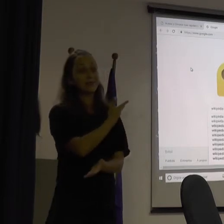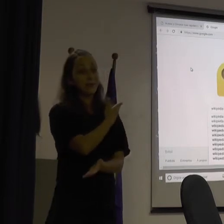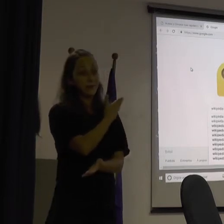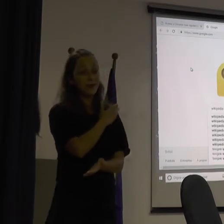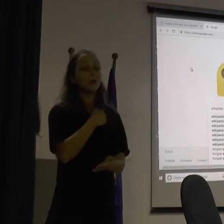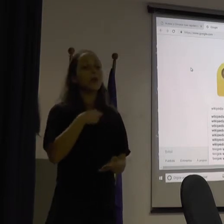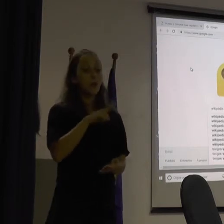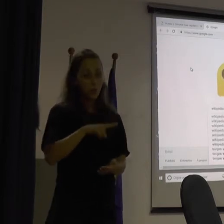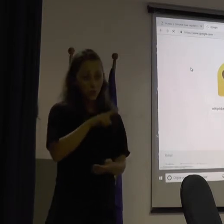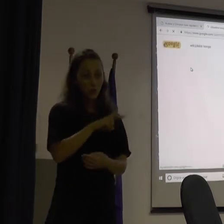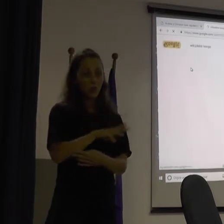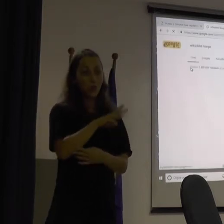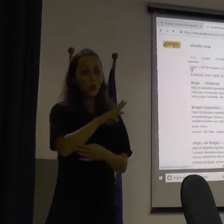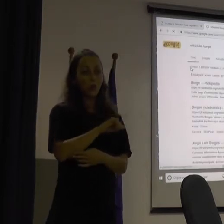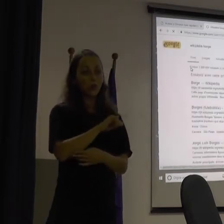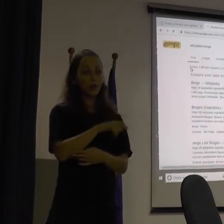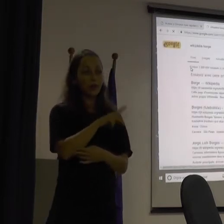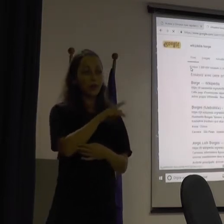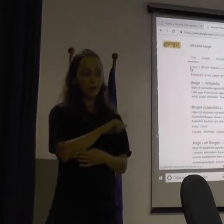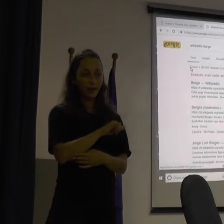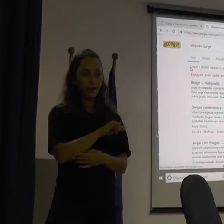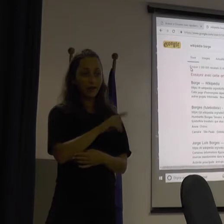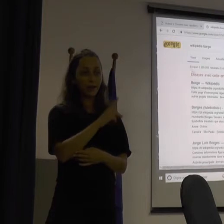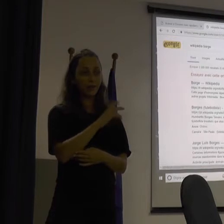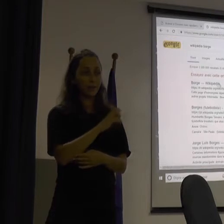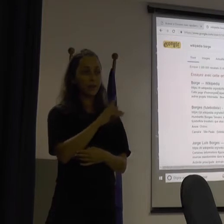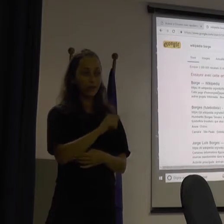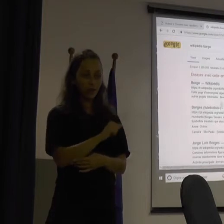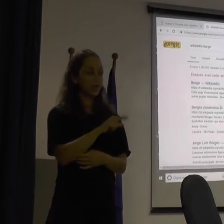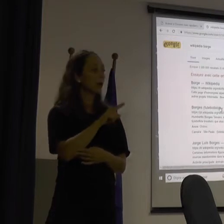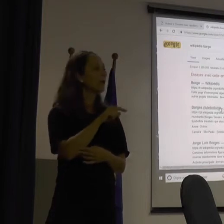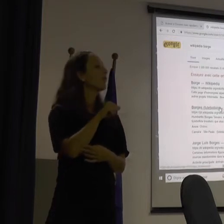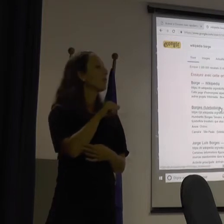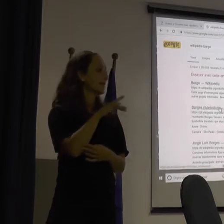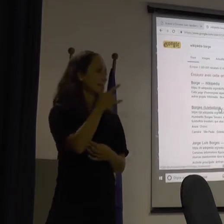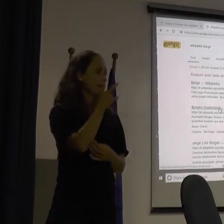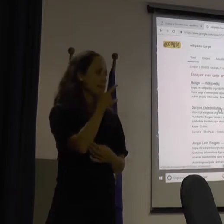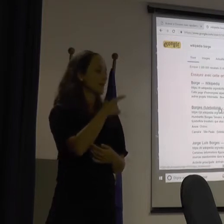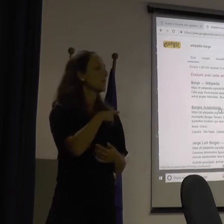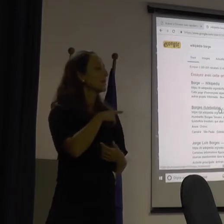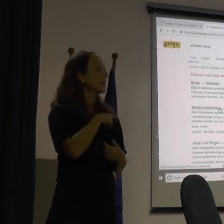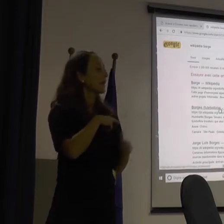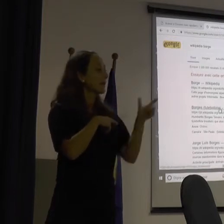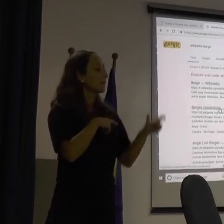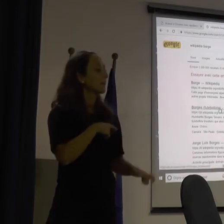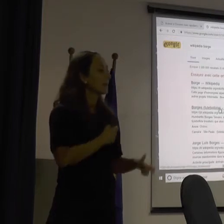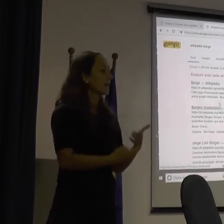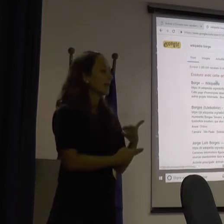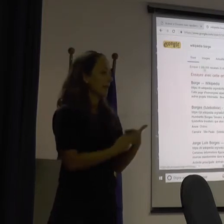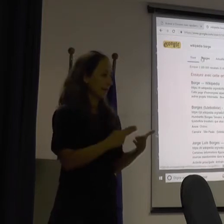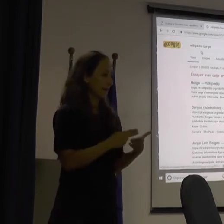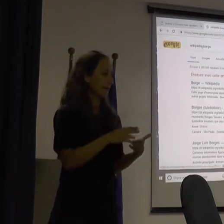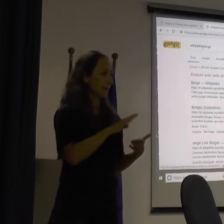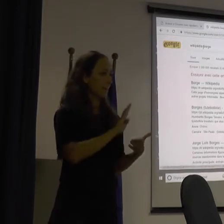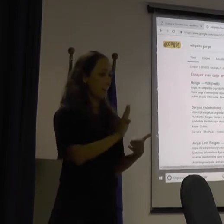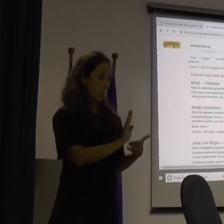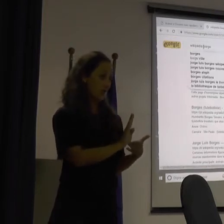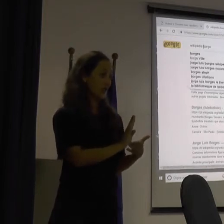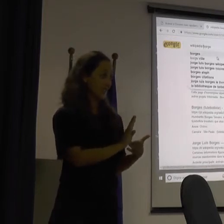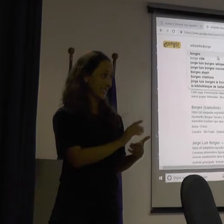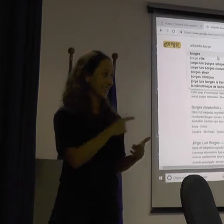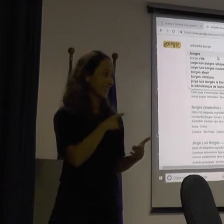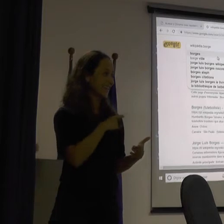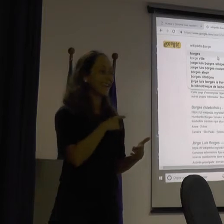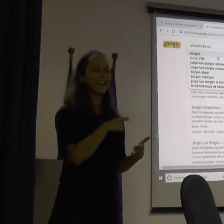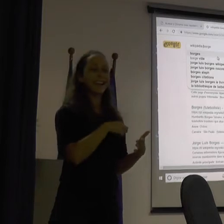uso bastante, porque facilita, porque tem a lista das obras do Borges, e como eu vou fazer referência